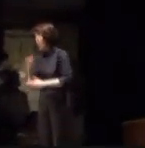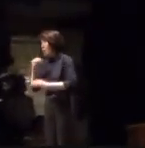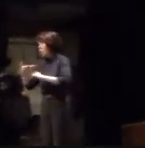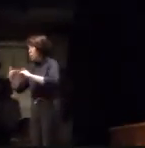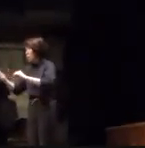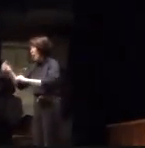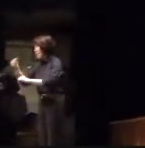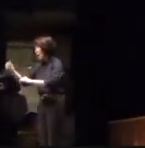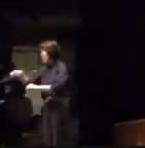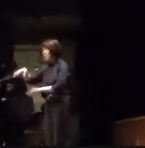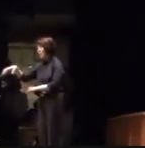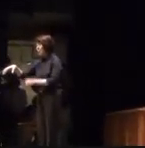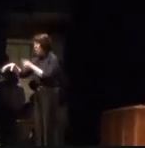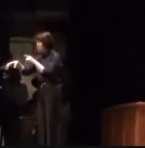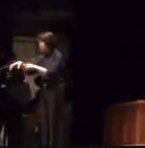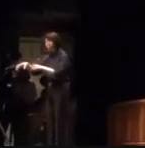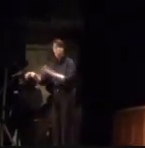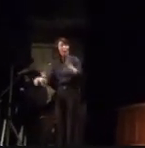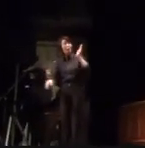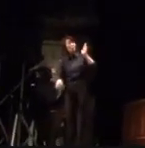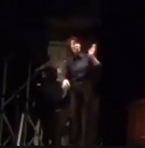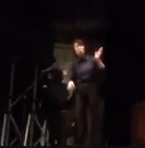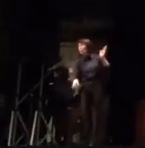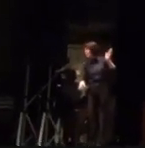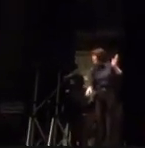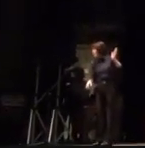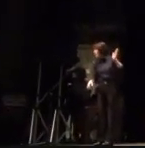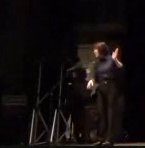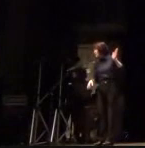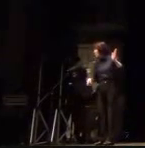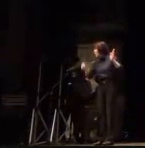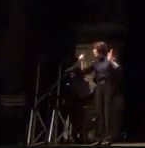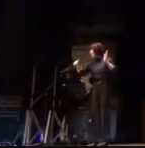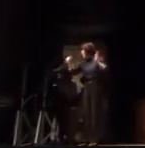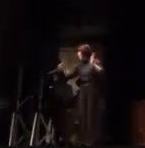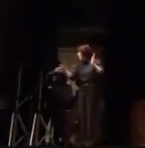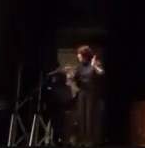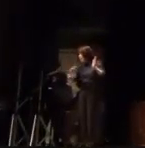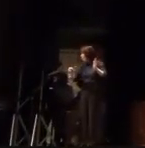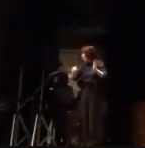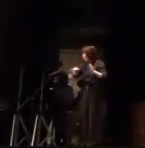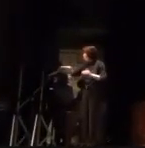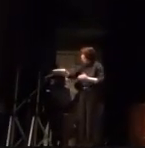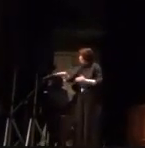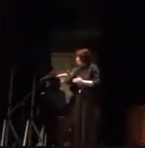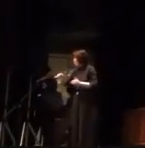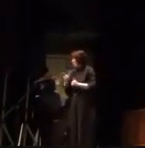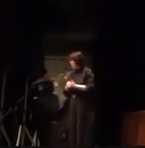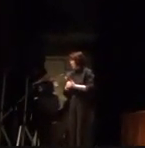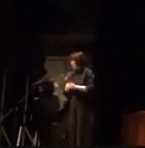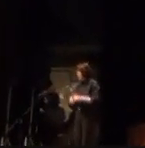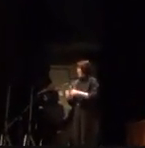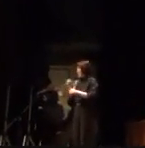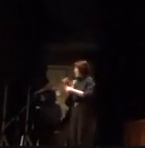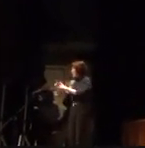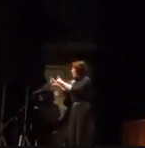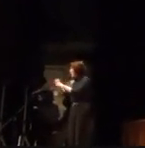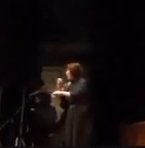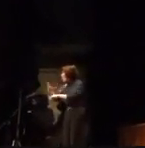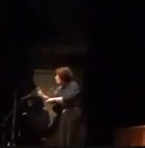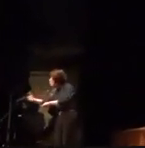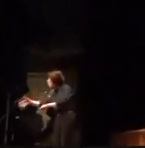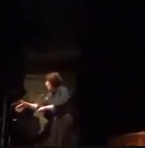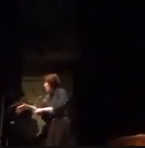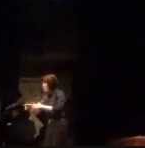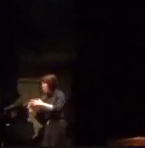島第一原子力発電所はこの位置にあります。西側は土地ですし、東側は海です。そ